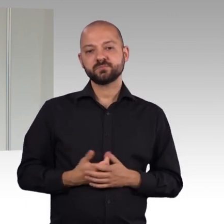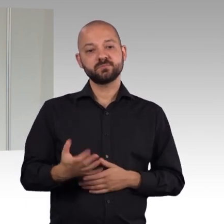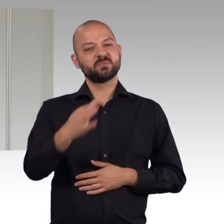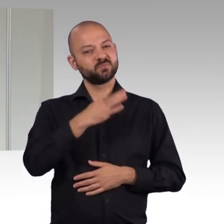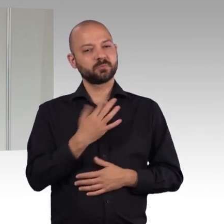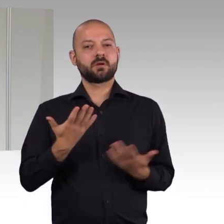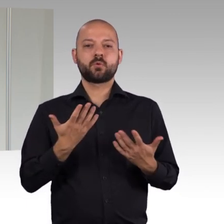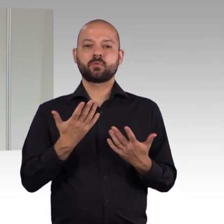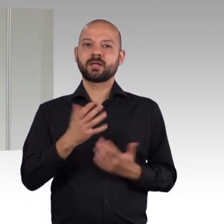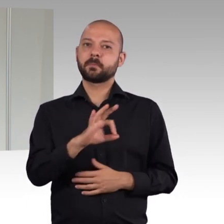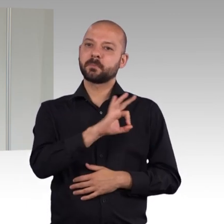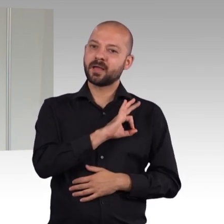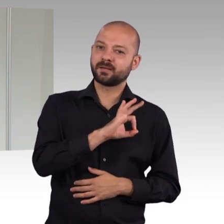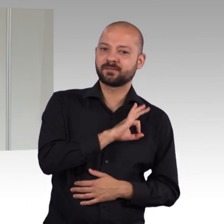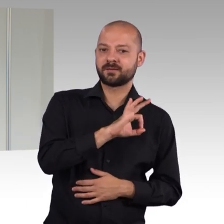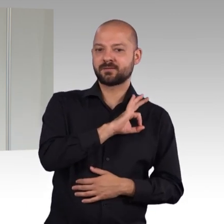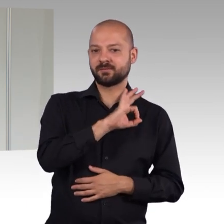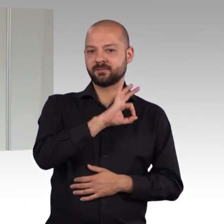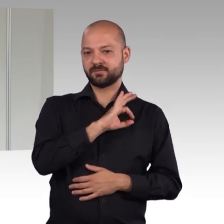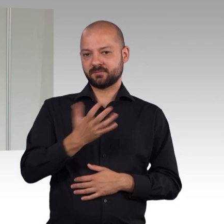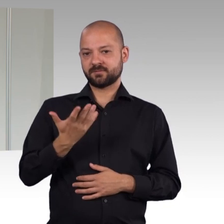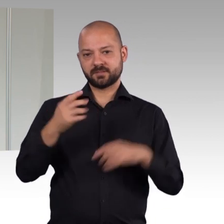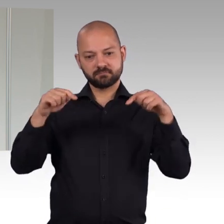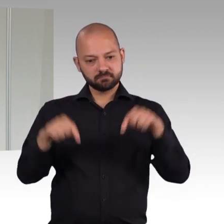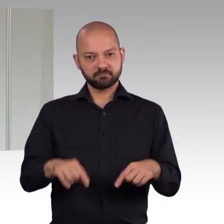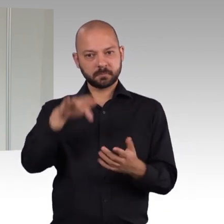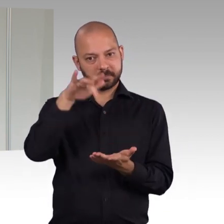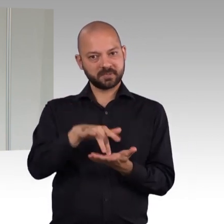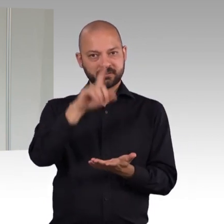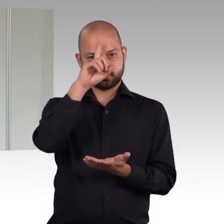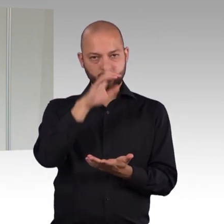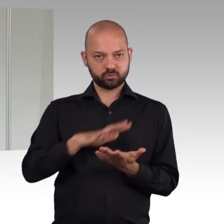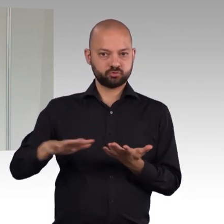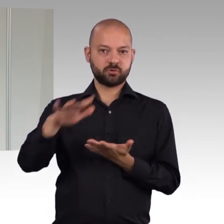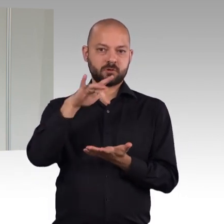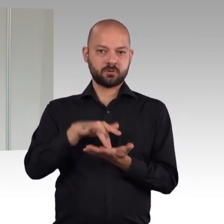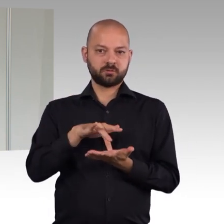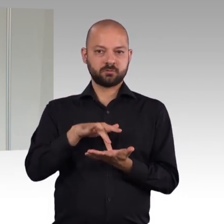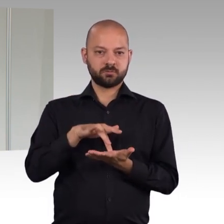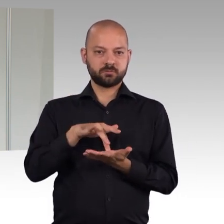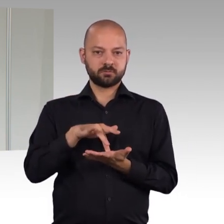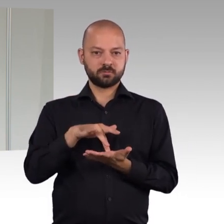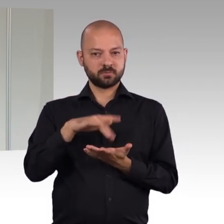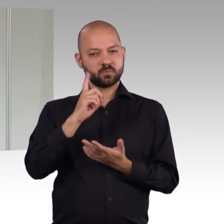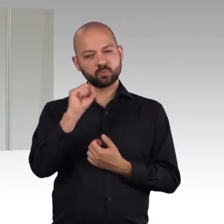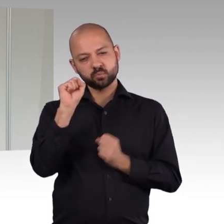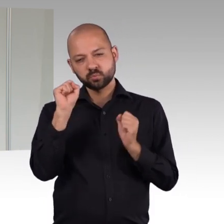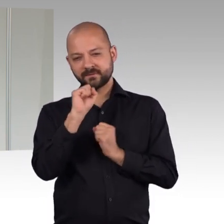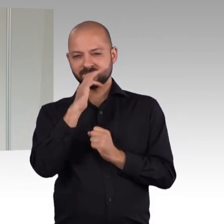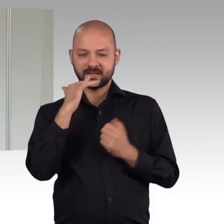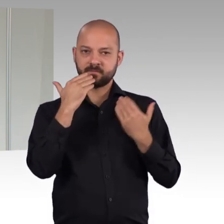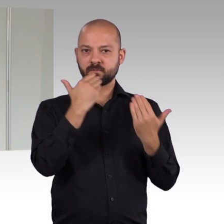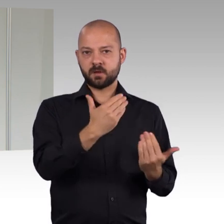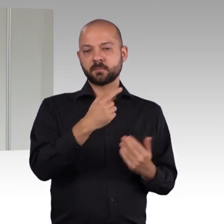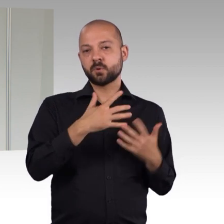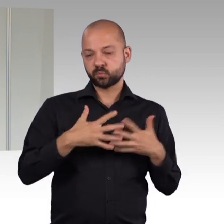weniger als die Befreiung vom Naziregime, nicht weniger als den Wiederaufbau, nicht weniger als die Wiedervereinigung. Wenn Sie nachlesen, die